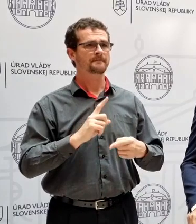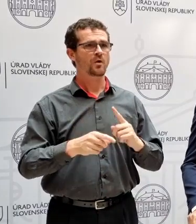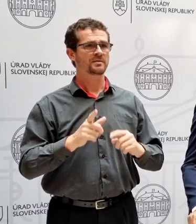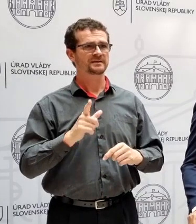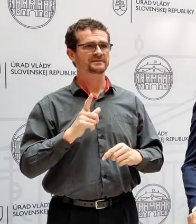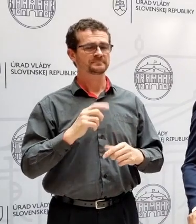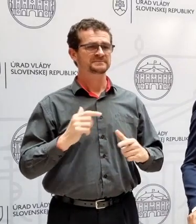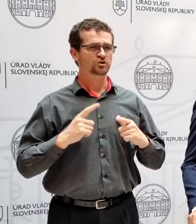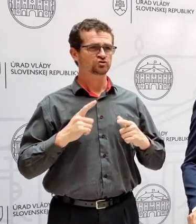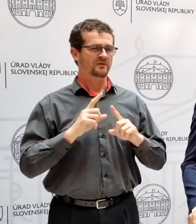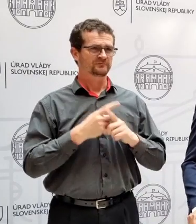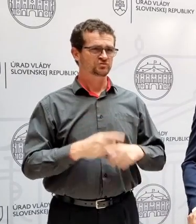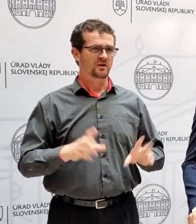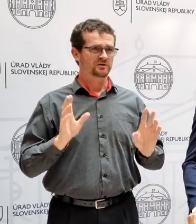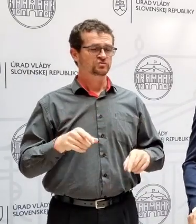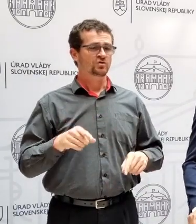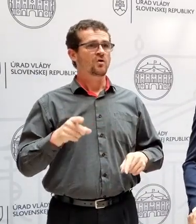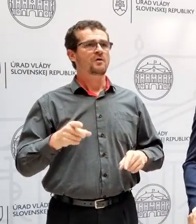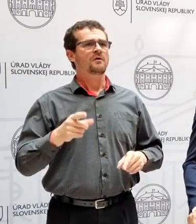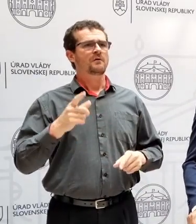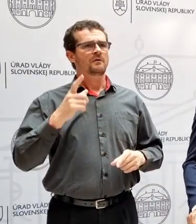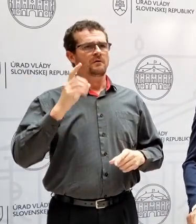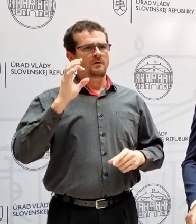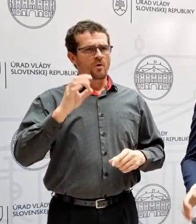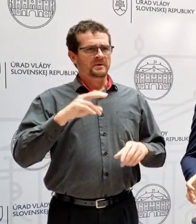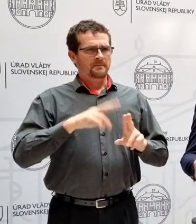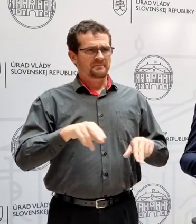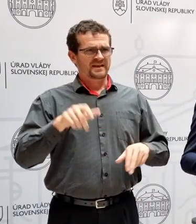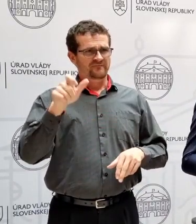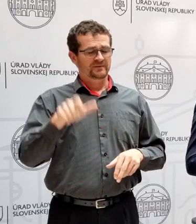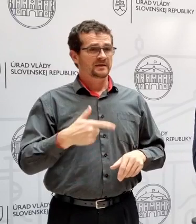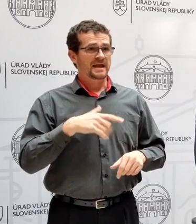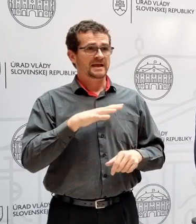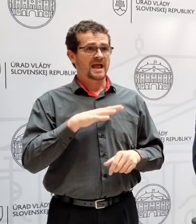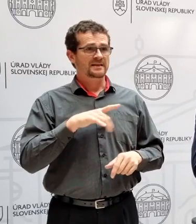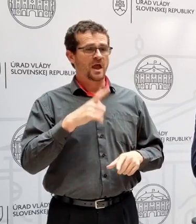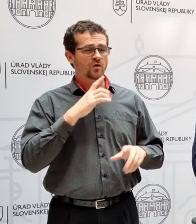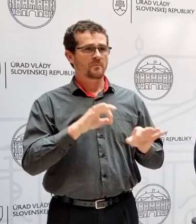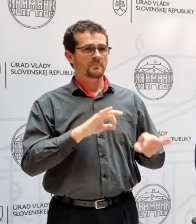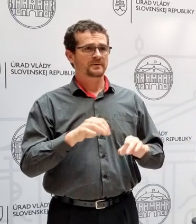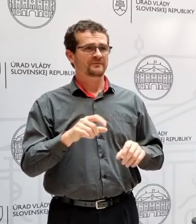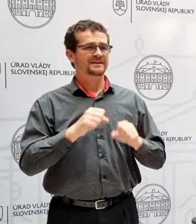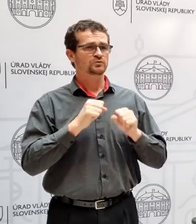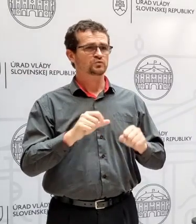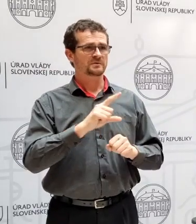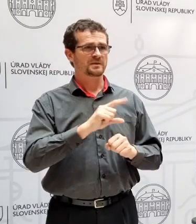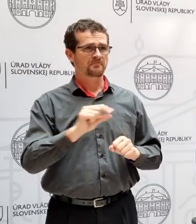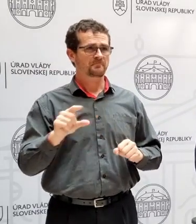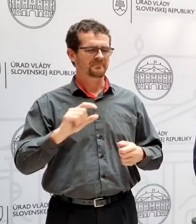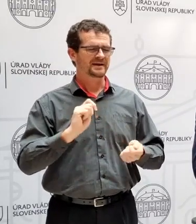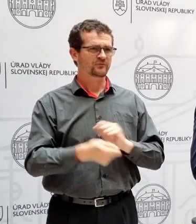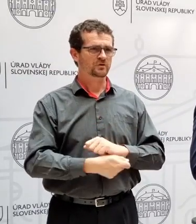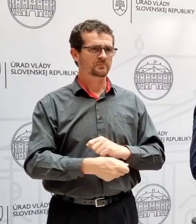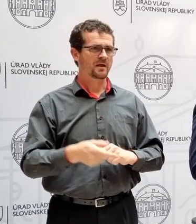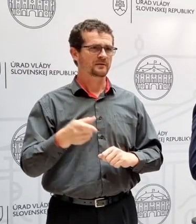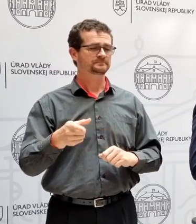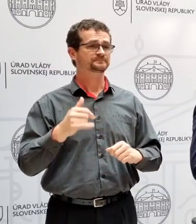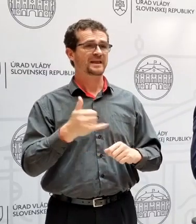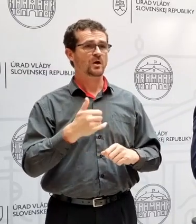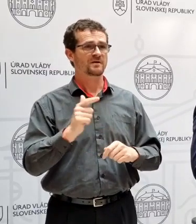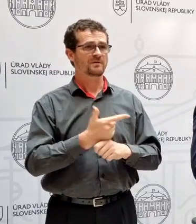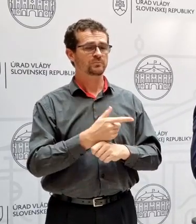spolu hocičo zažili, ale je to fundovaný právnik a povedal, že je katastrofa, ako je nachystaná súdna reforma a že v